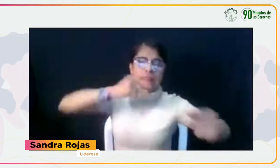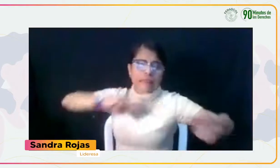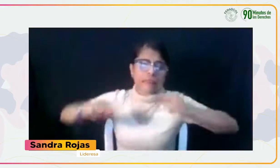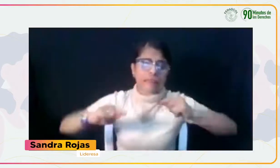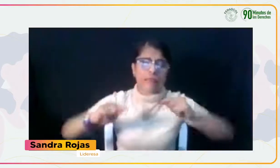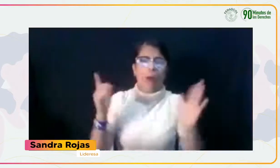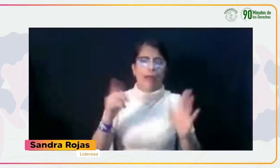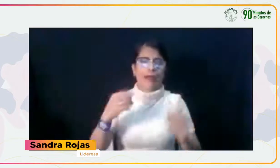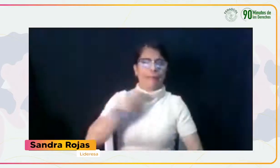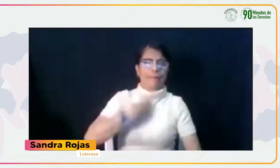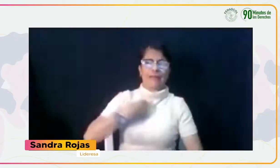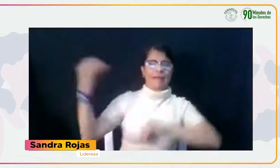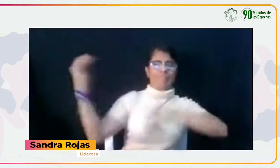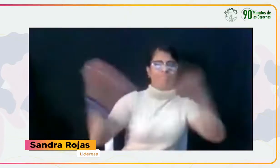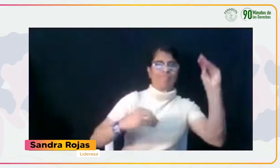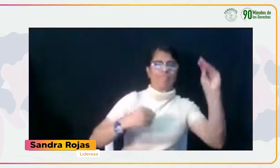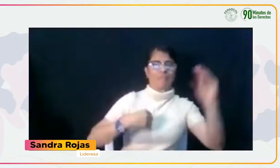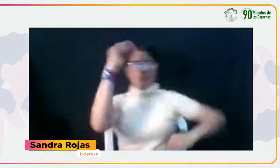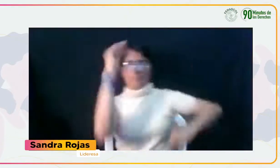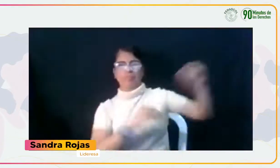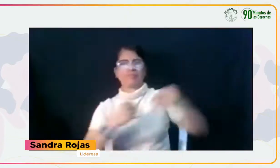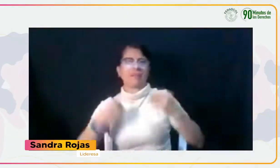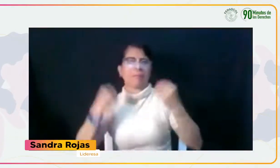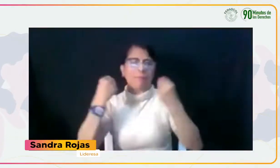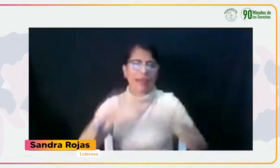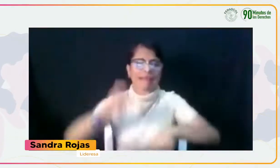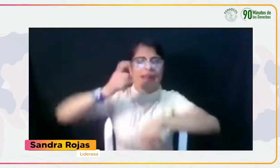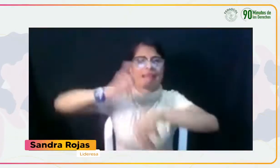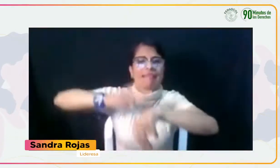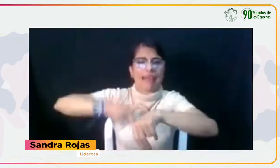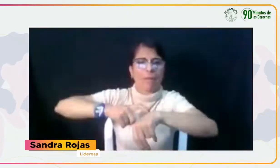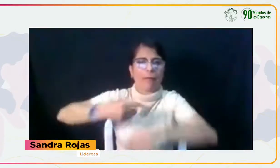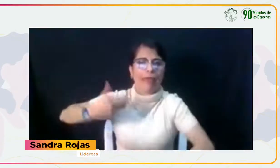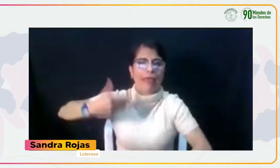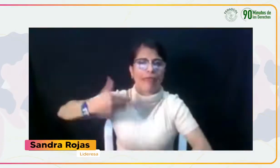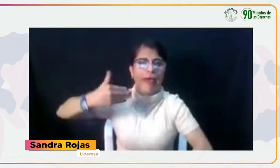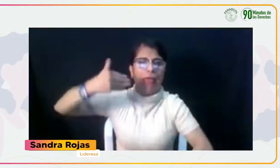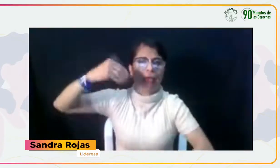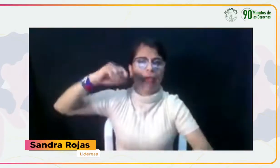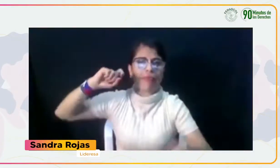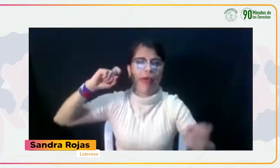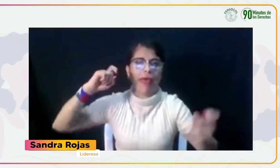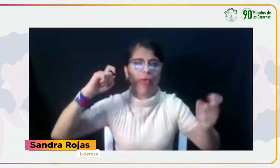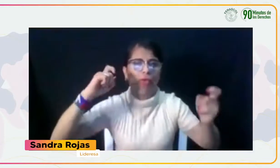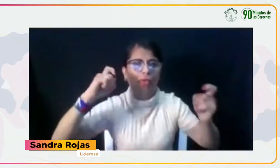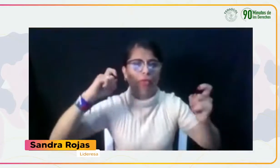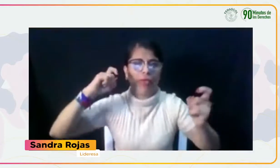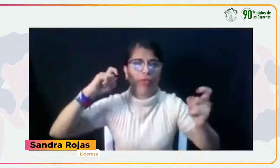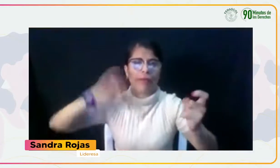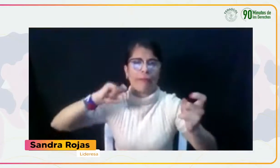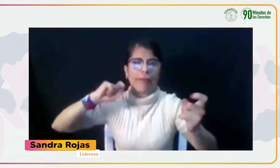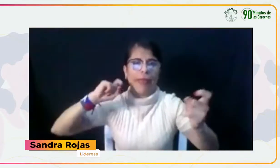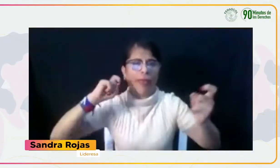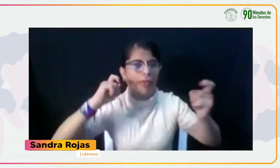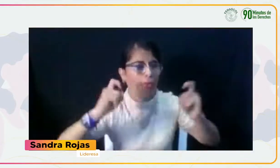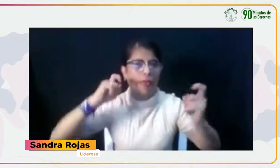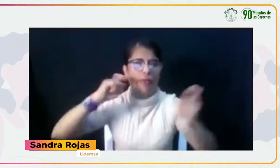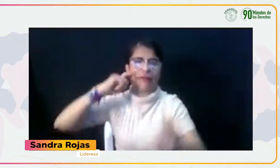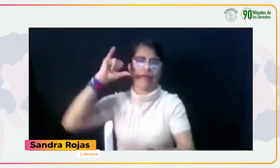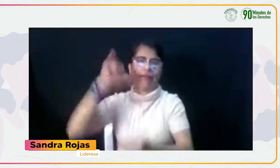quedó, los debates y demás y los desacuerdos nos hacen perder tiempo, ya nos hemos hecho cada vez más